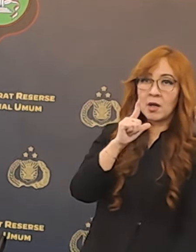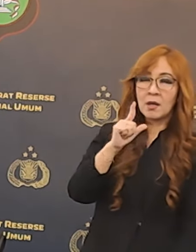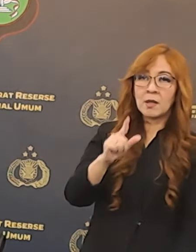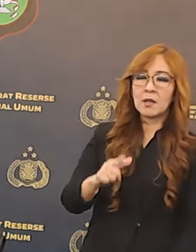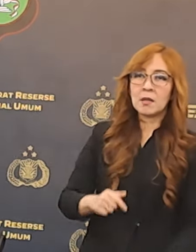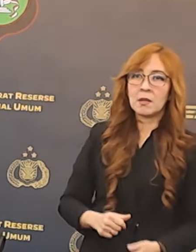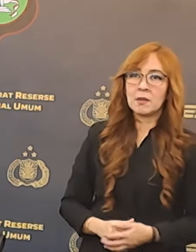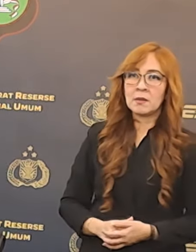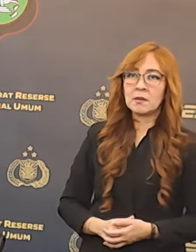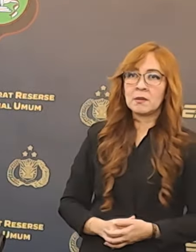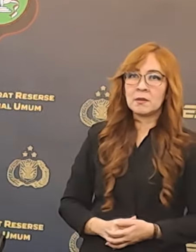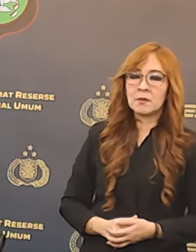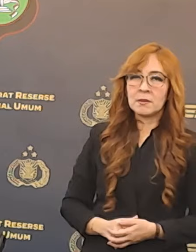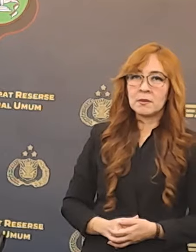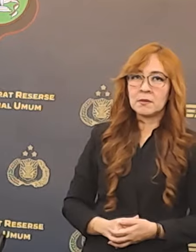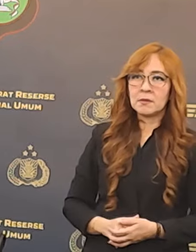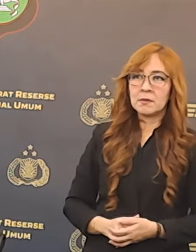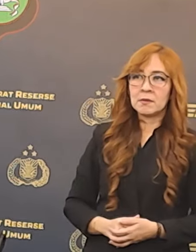itu